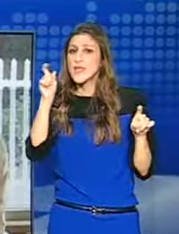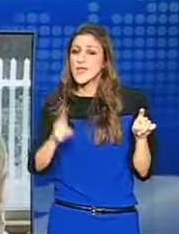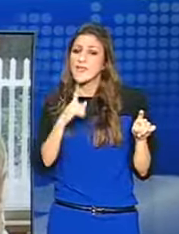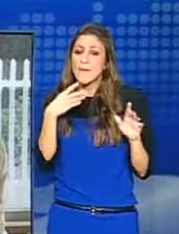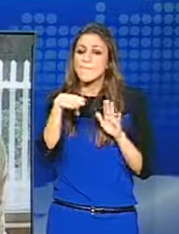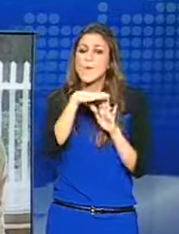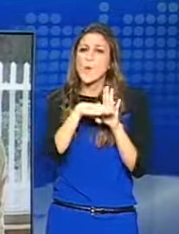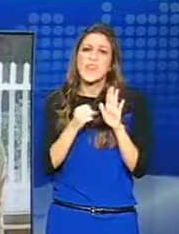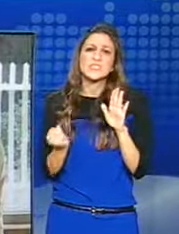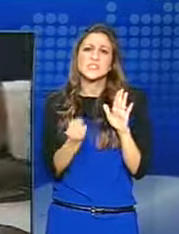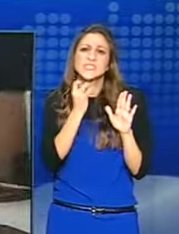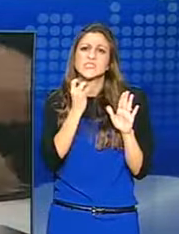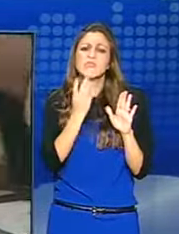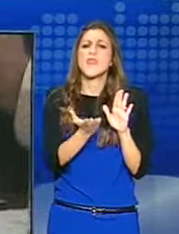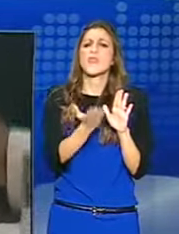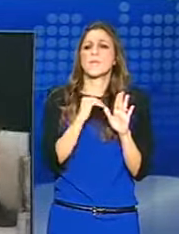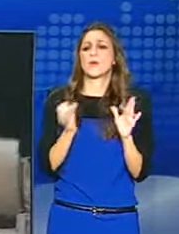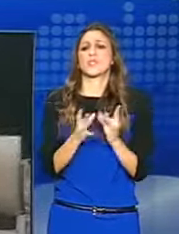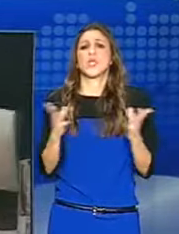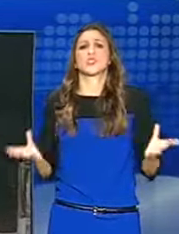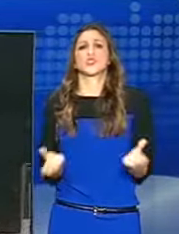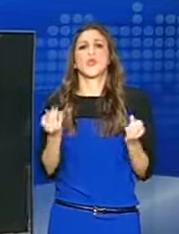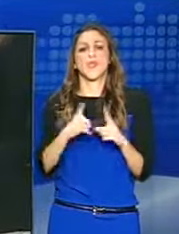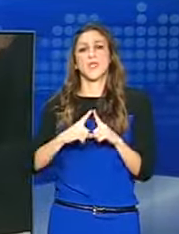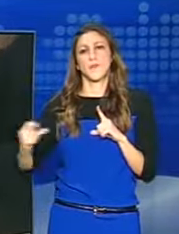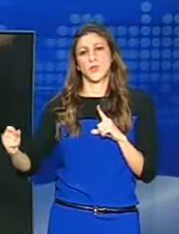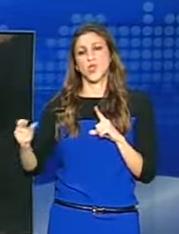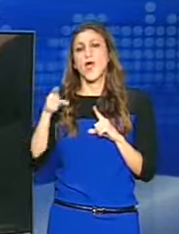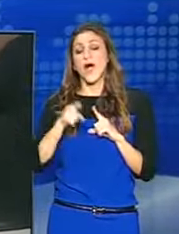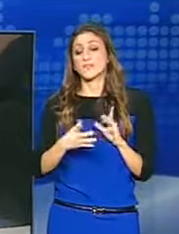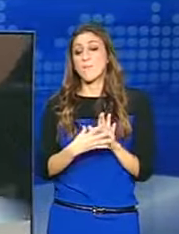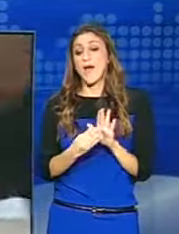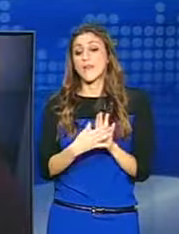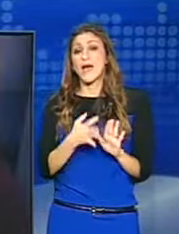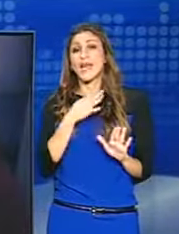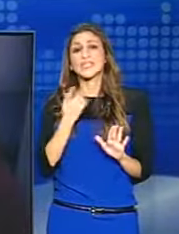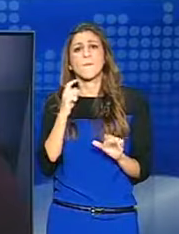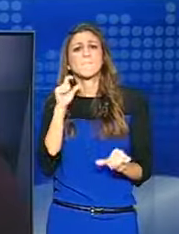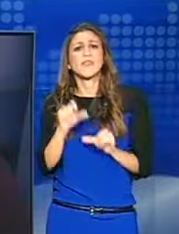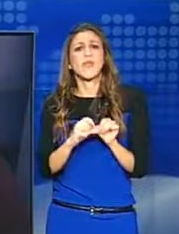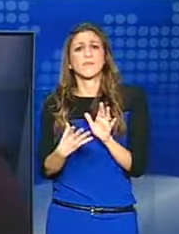ειδικές προϋποθέσεις διάσωσης για την κύπρο που δεν θα περιλαμβάνουν την ανάγκη οικονομικών μεταρρυθμίσεων όπως